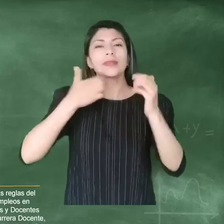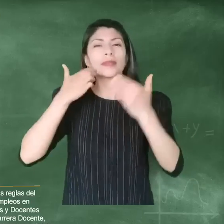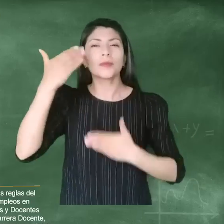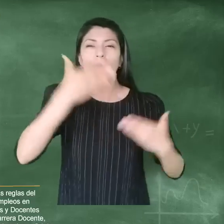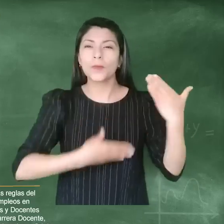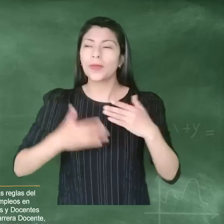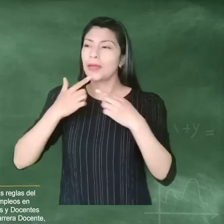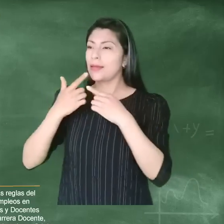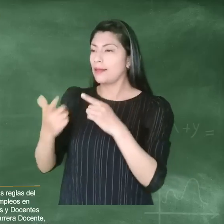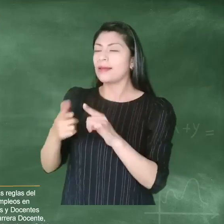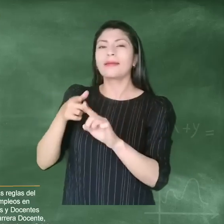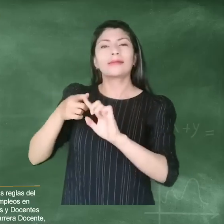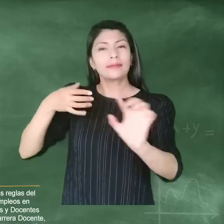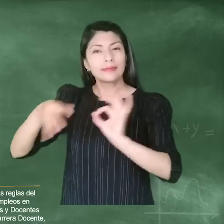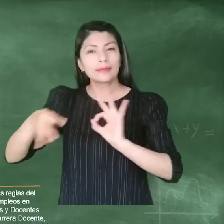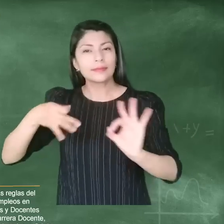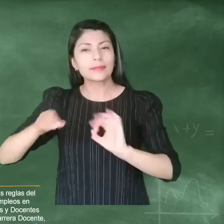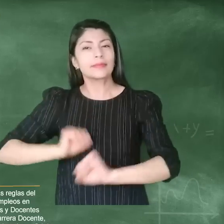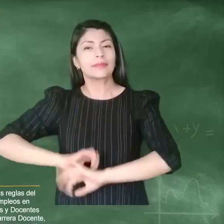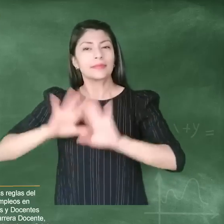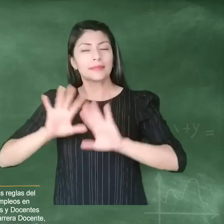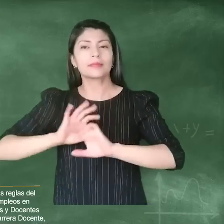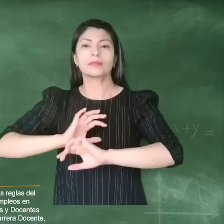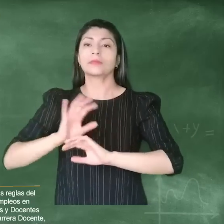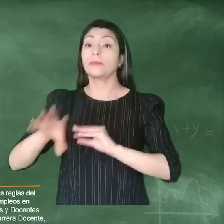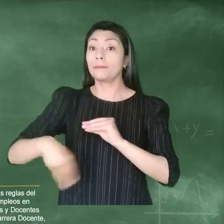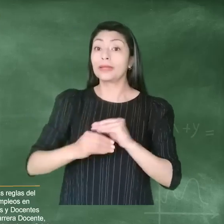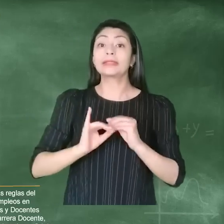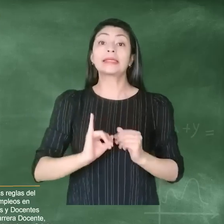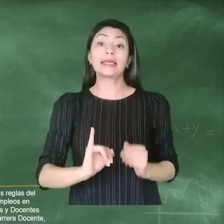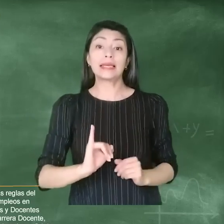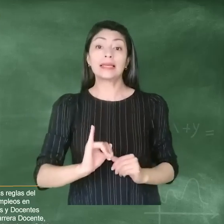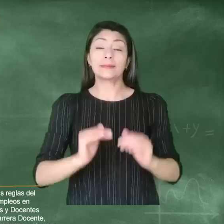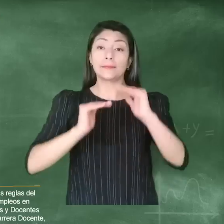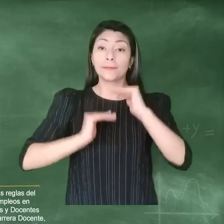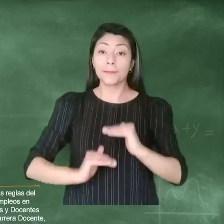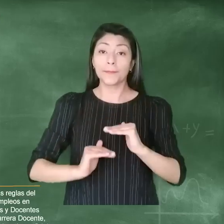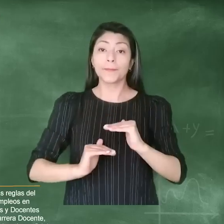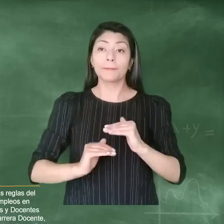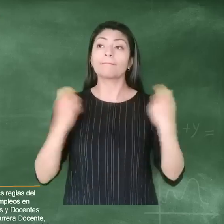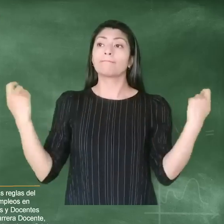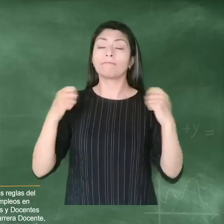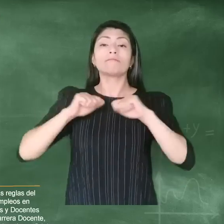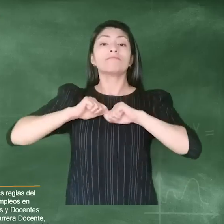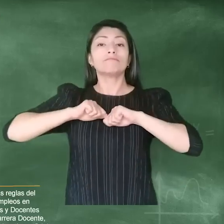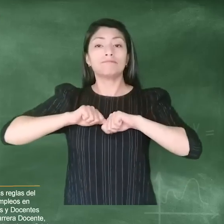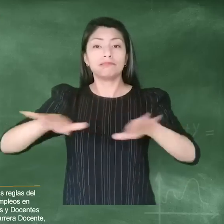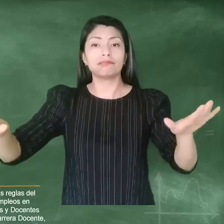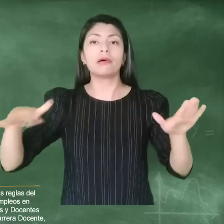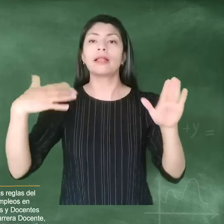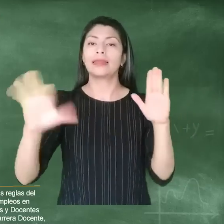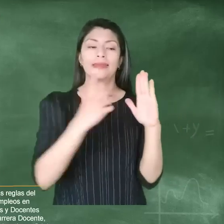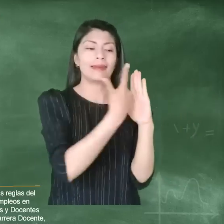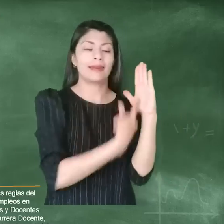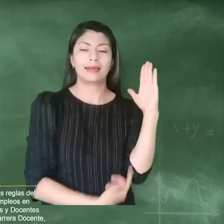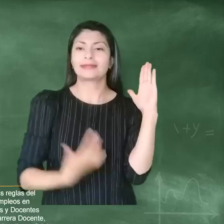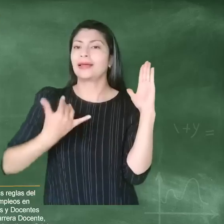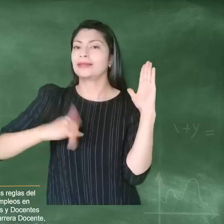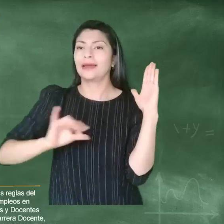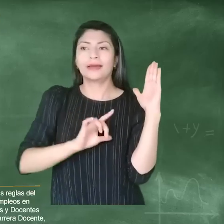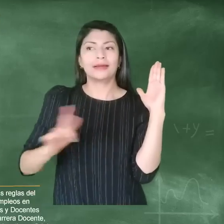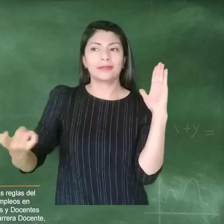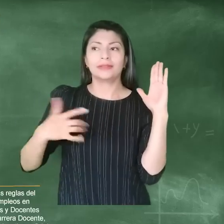del concurso, publicación y aclaraciones. I. Conformación, adopción y publicación de lista